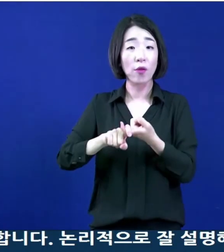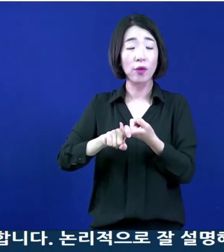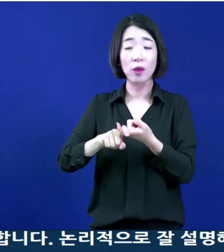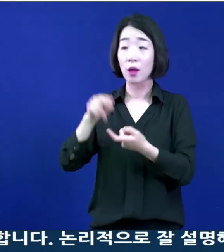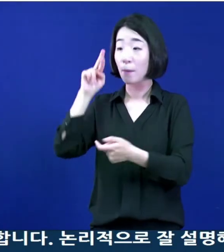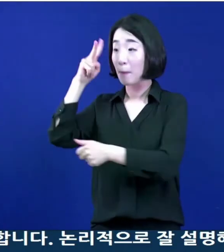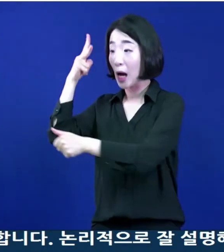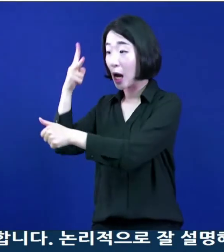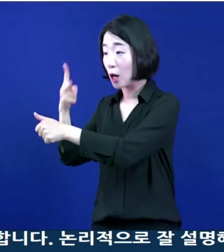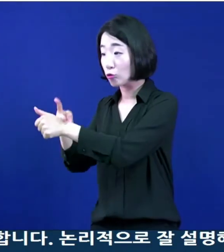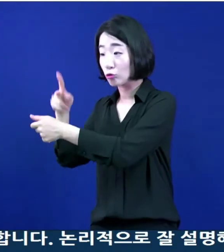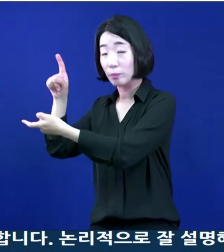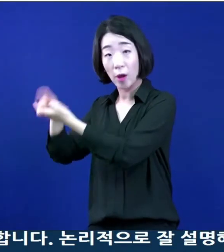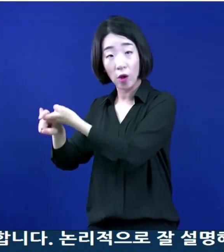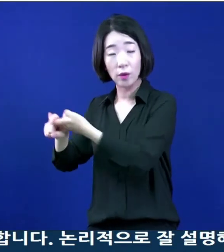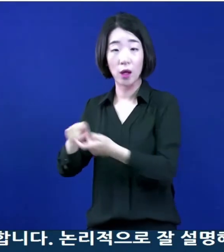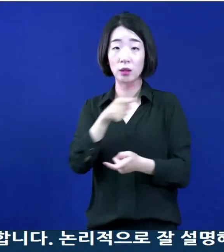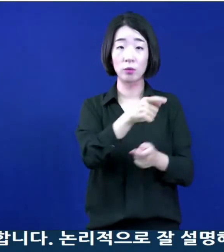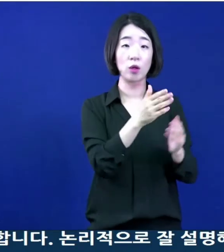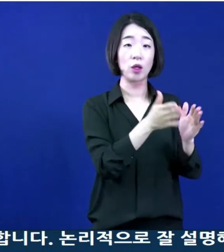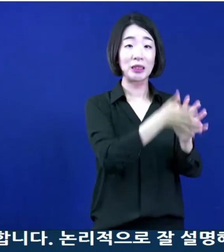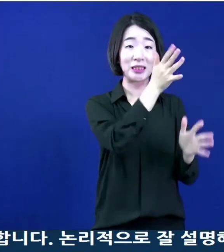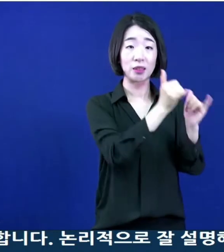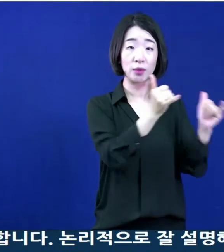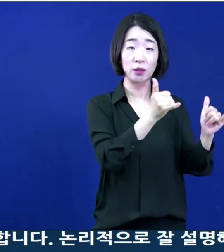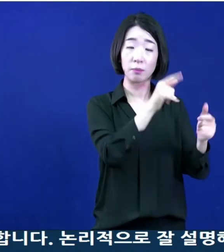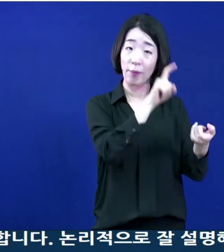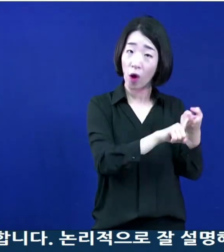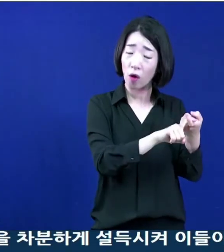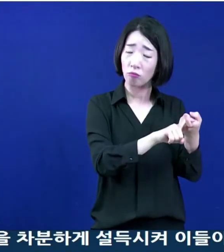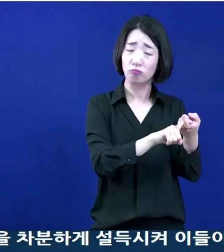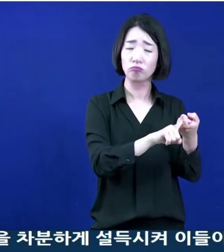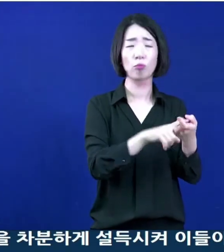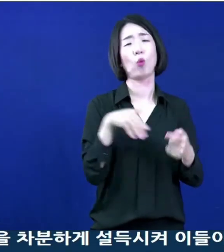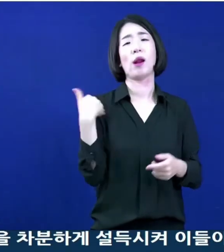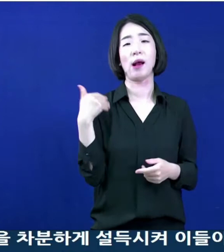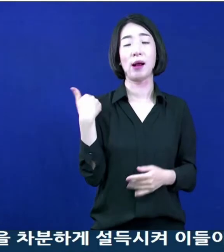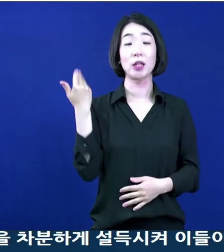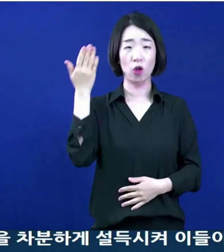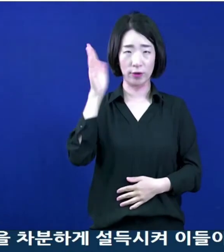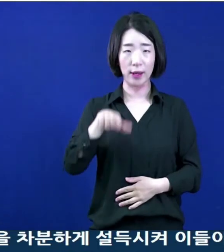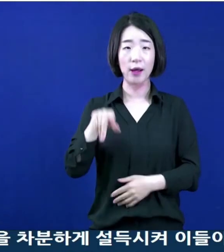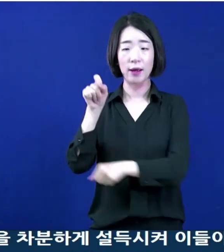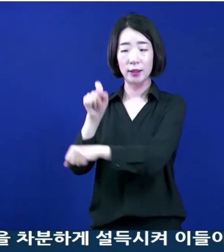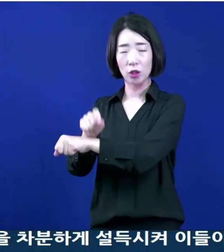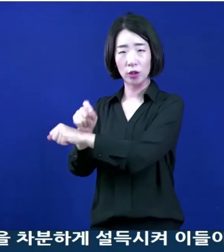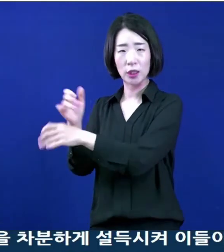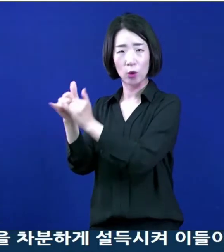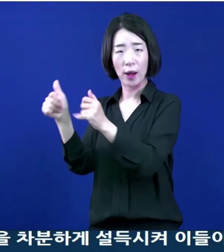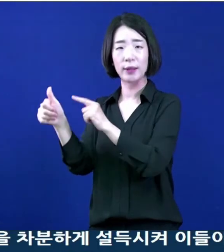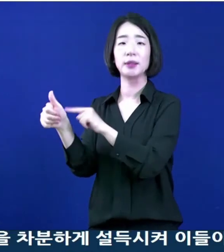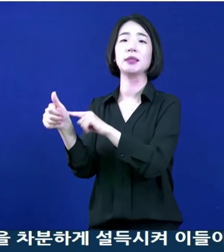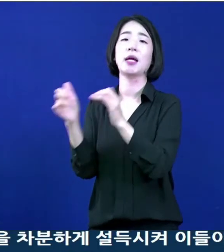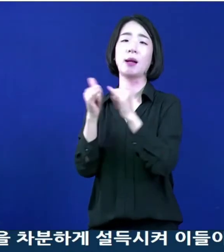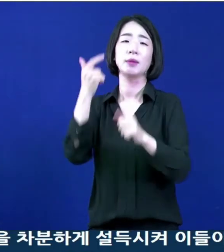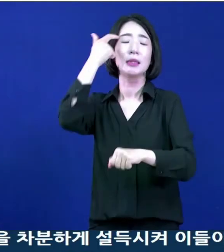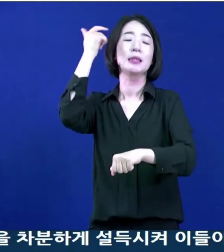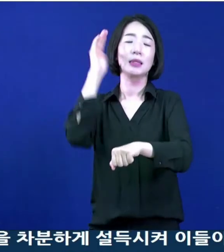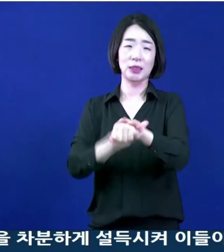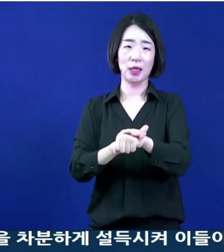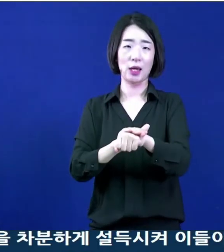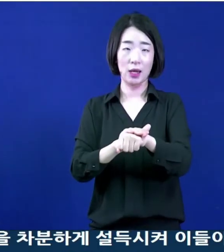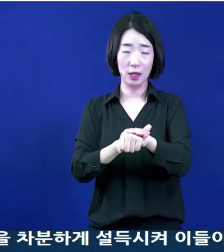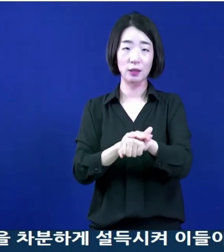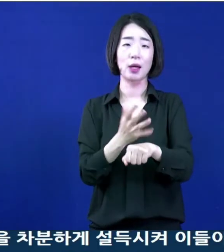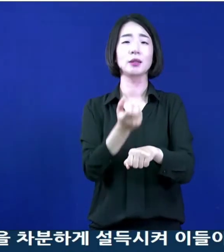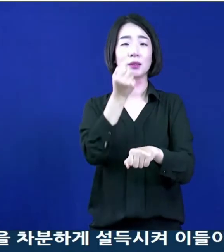않습니다. 서기장이 한 일은 굉장히 법적이고 상식적이며 지혜로운 일이었다 볼 수 있겠죠. 근데 이